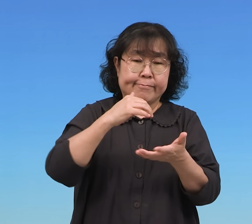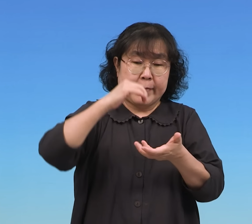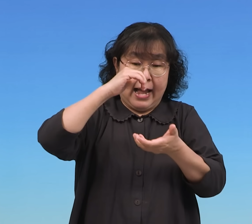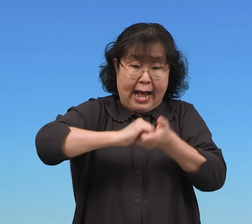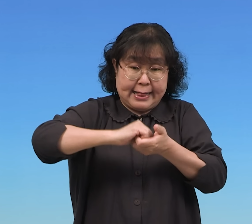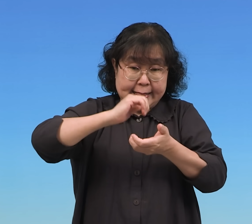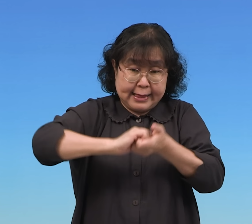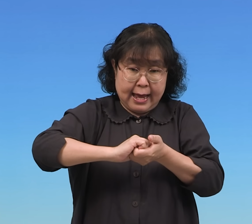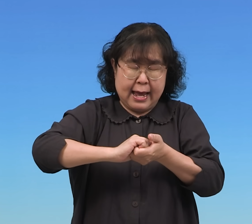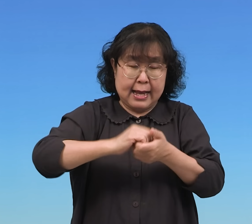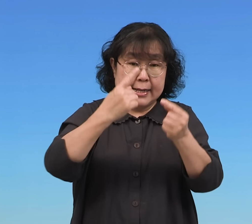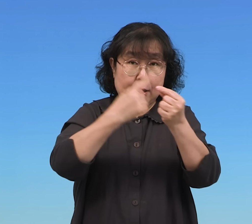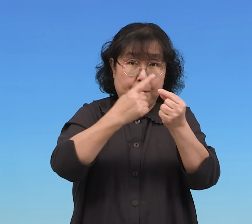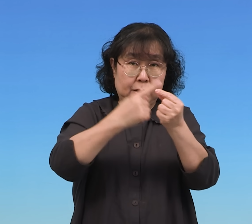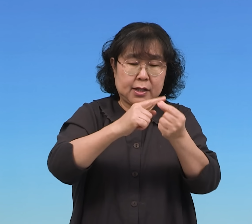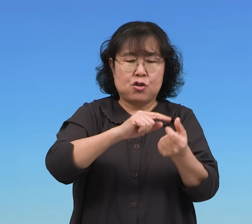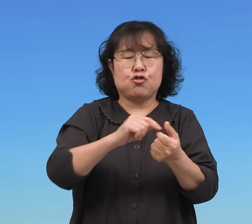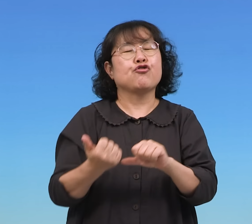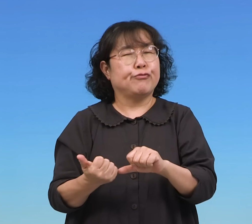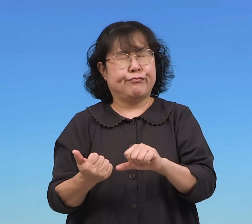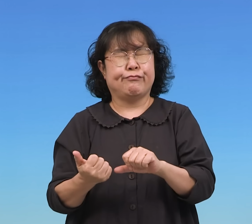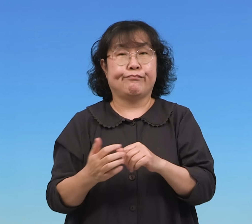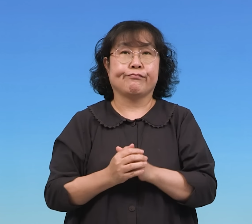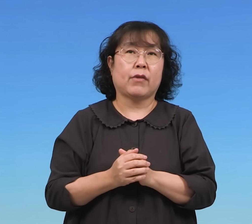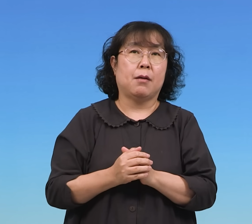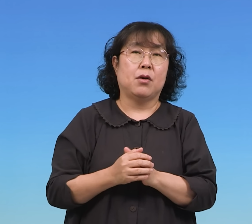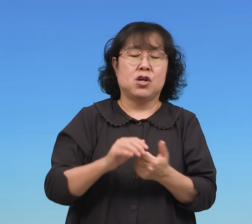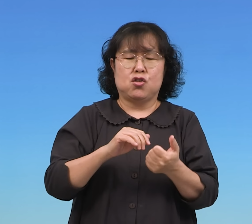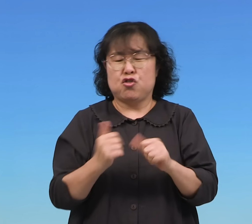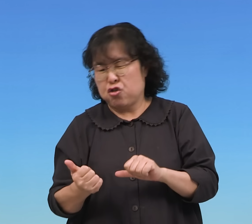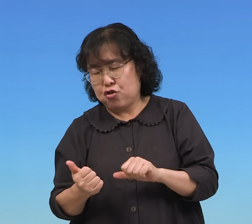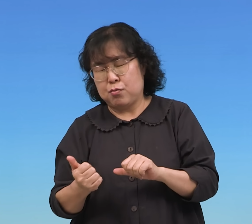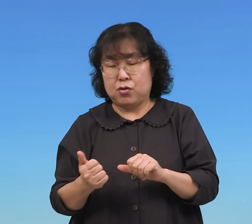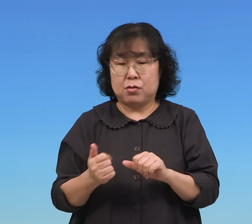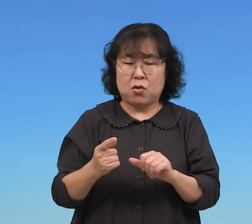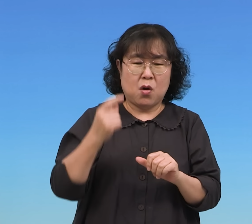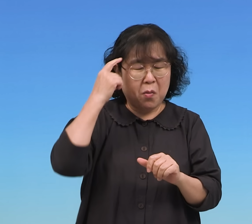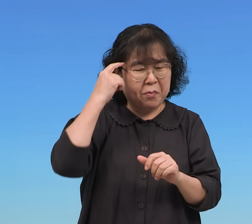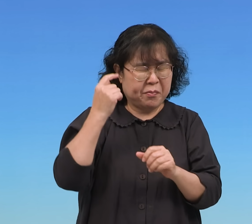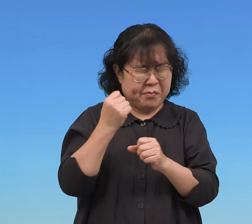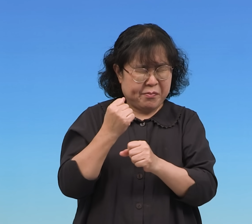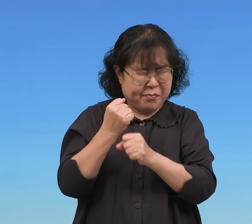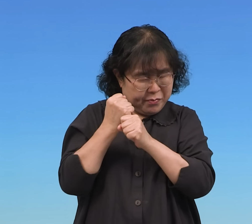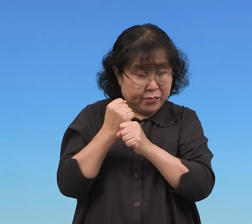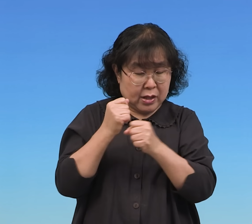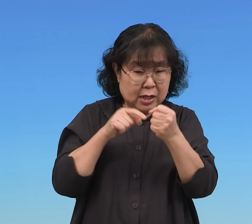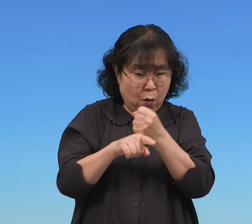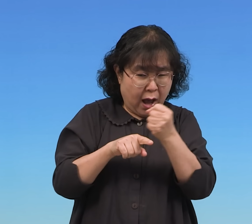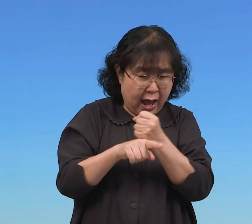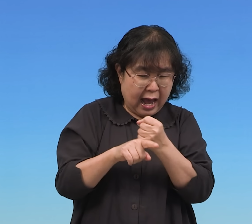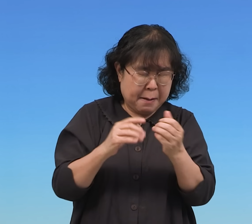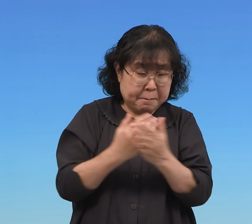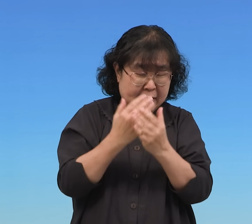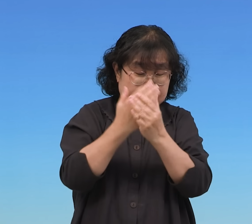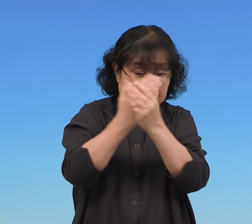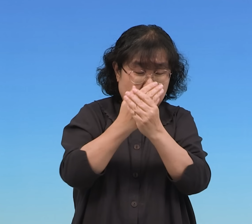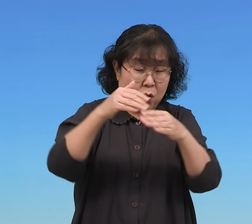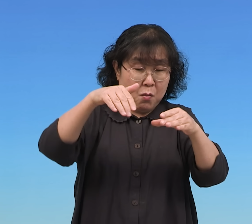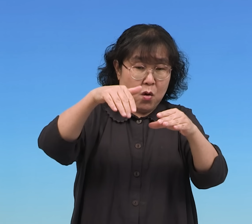게 죽음입니다. 이 죽음은 인간이 아무리 과학이 발달이 되고 문명이 발달이